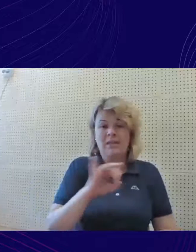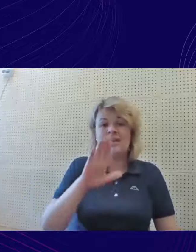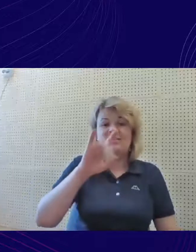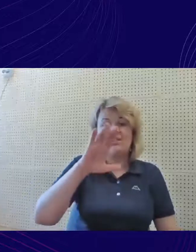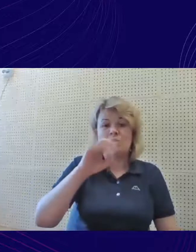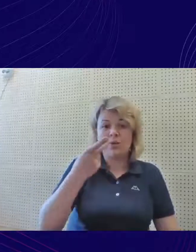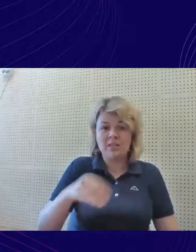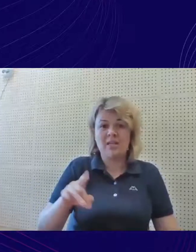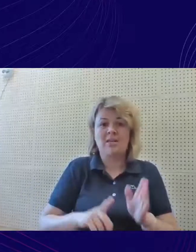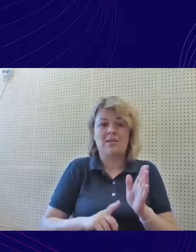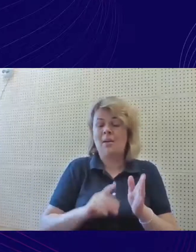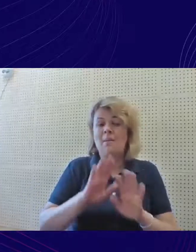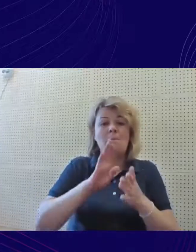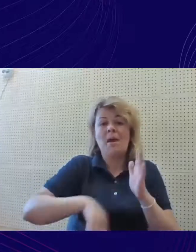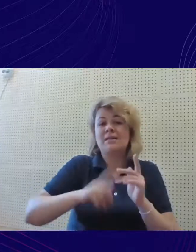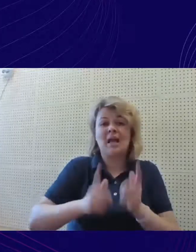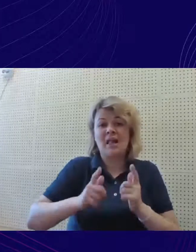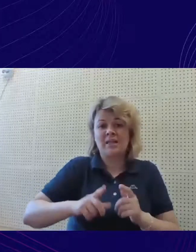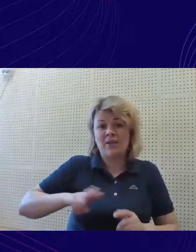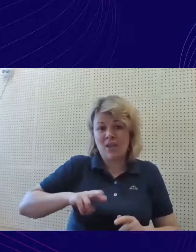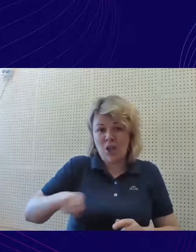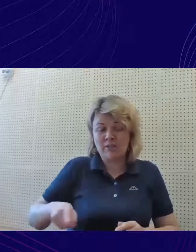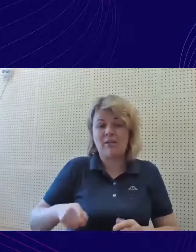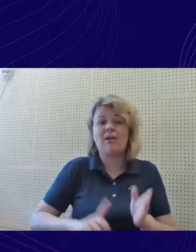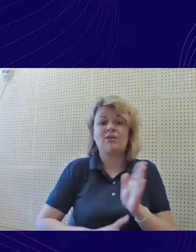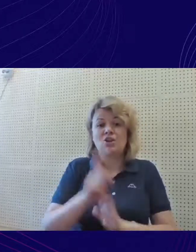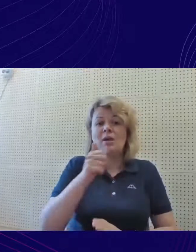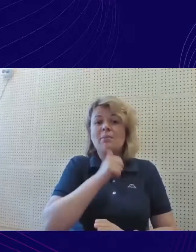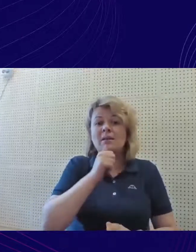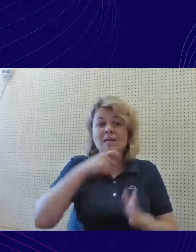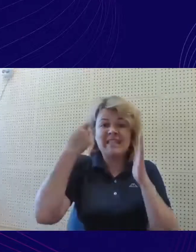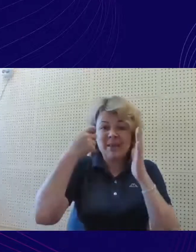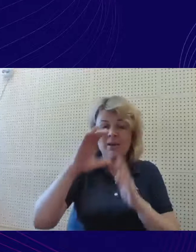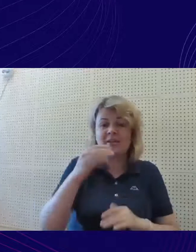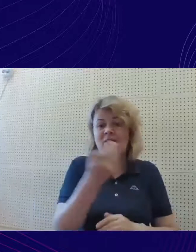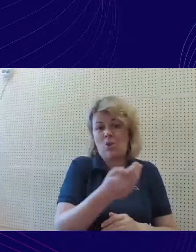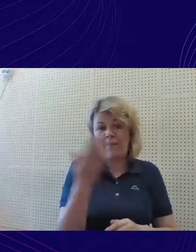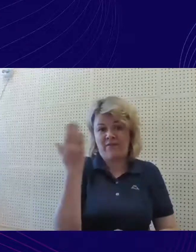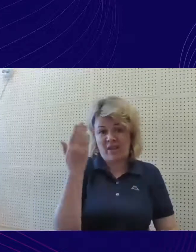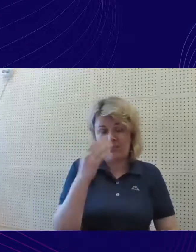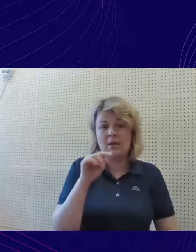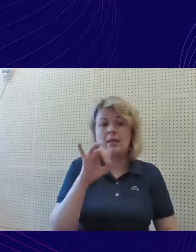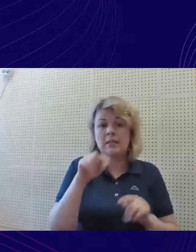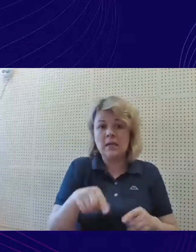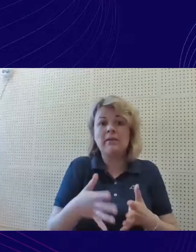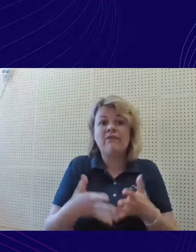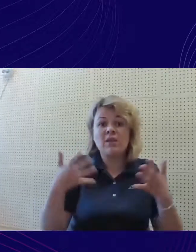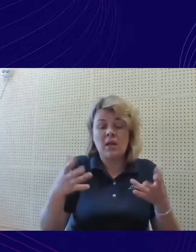начальством, пытаться сниматься в ее фильме. И тут выясняется трагическая